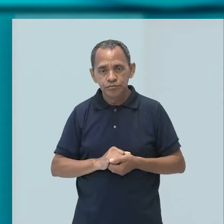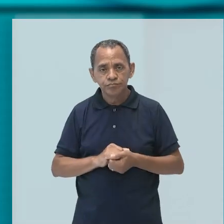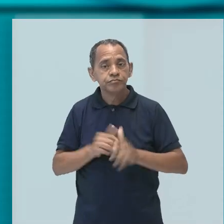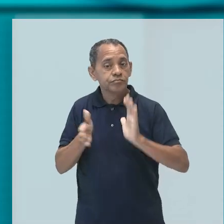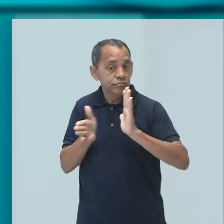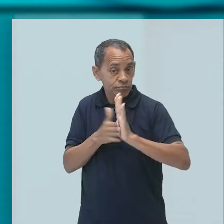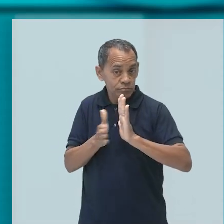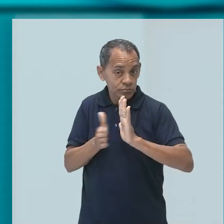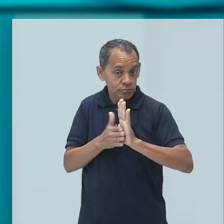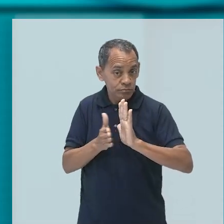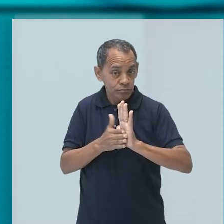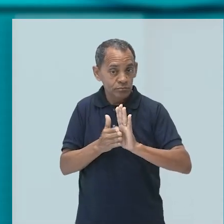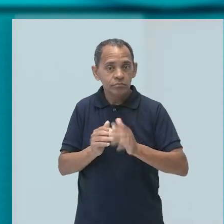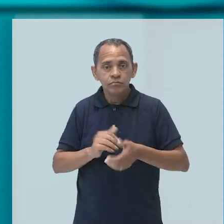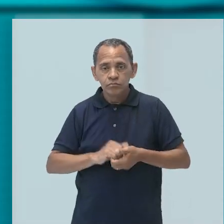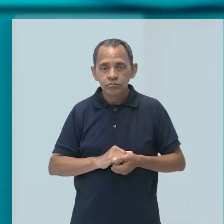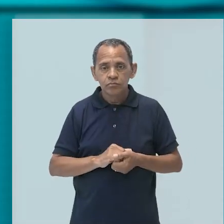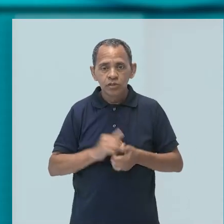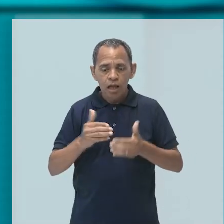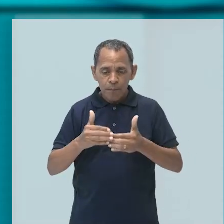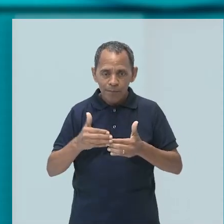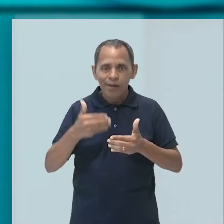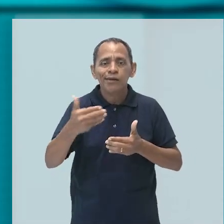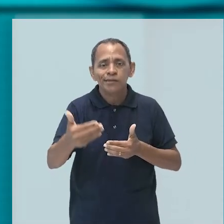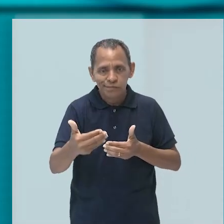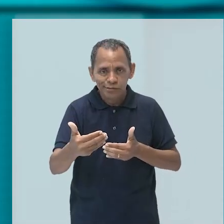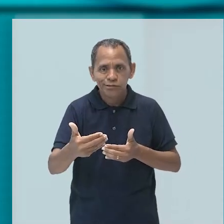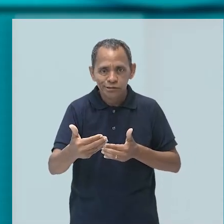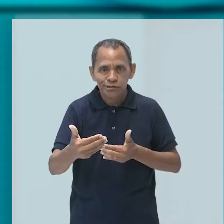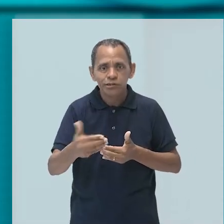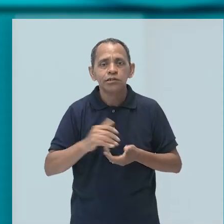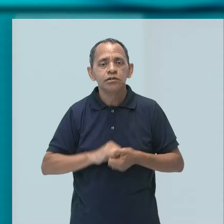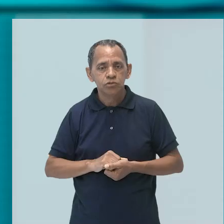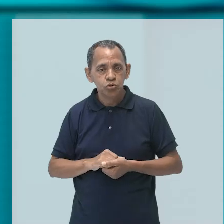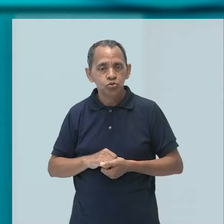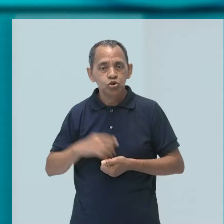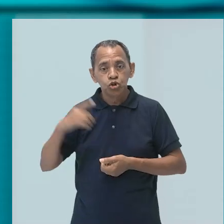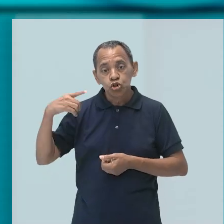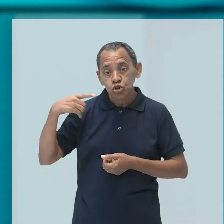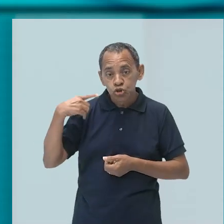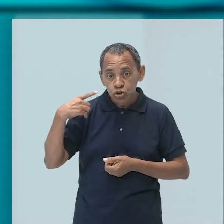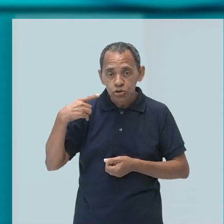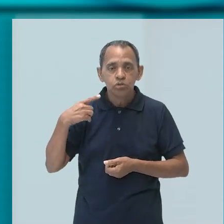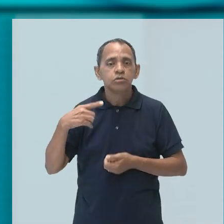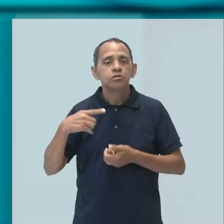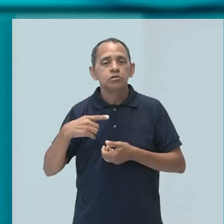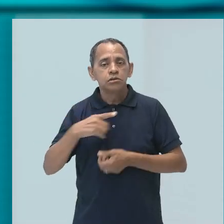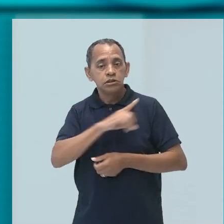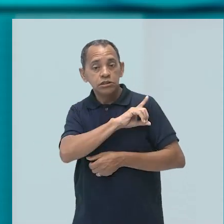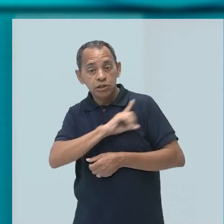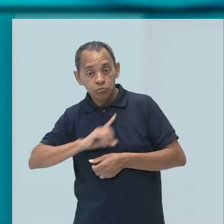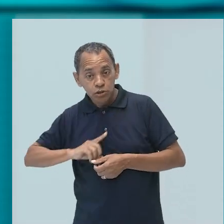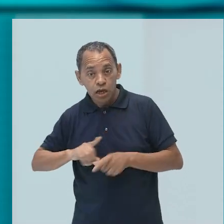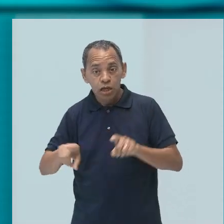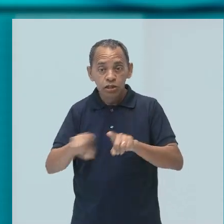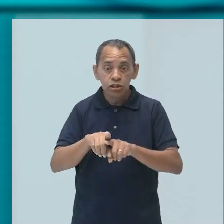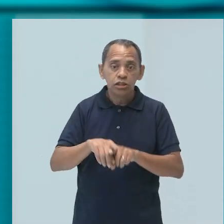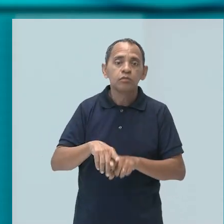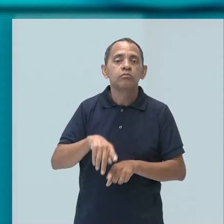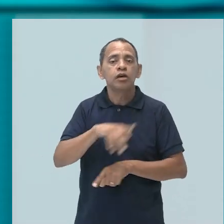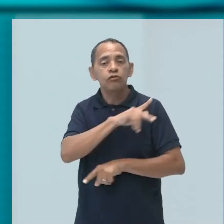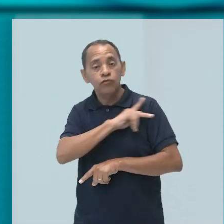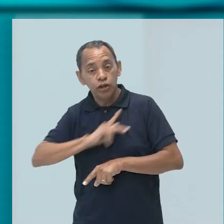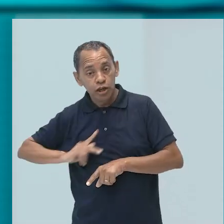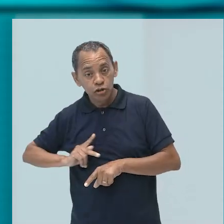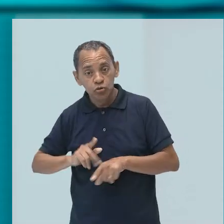que tanto pode ser a partir dos legisladores, mas também pode ter iniciativa popular. Então, vejam, os legisladores